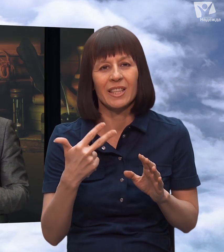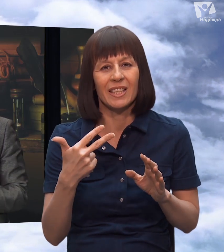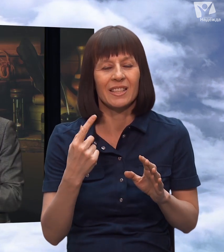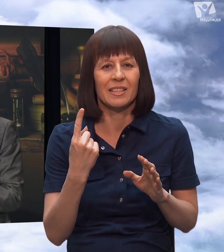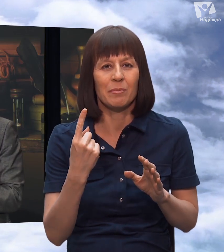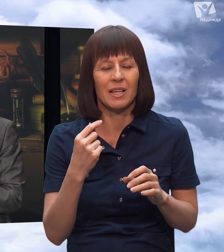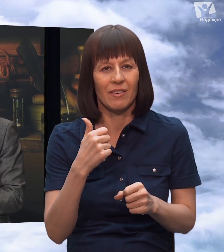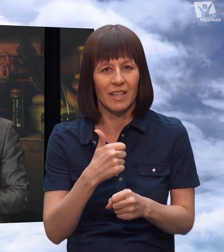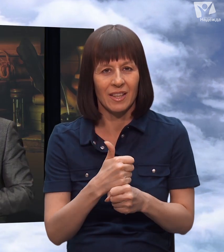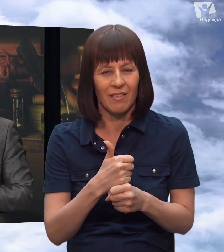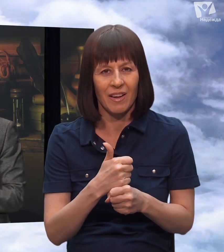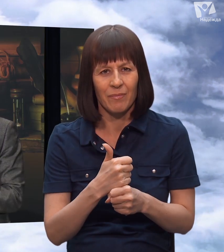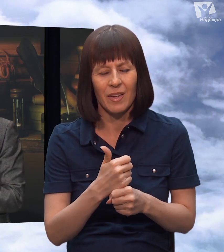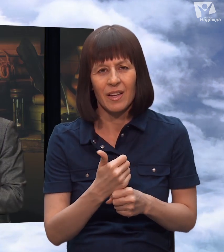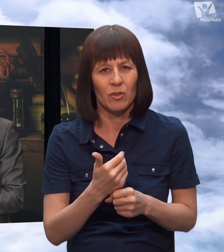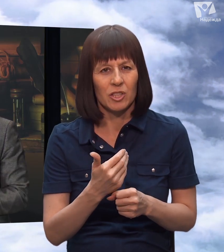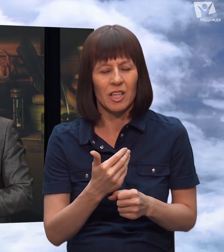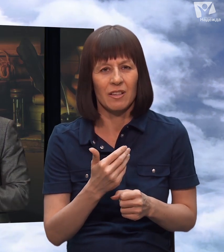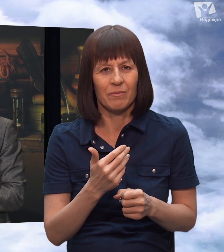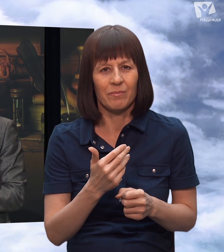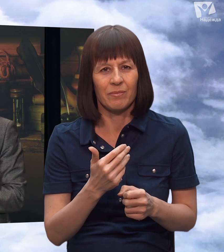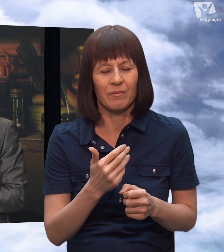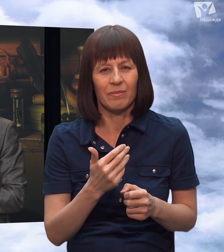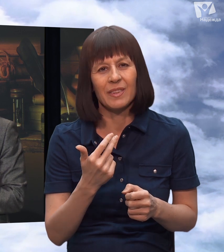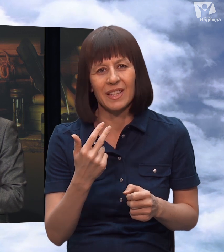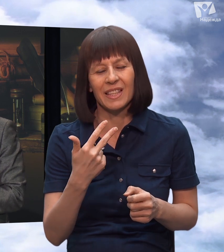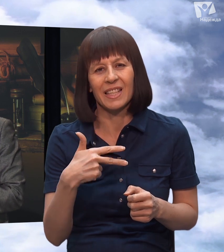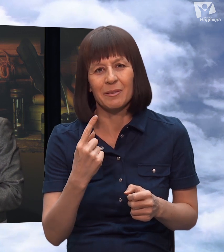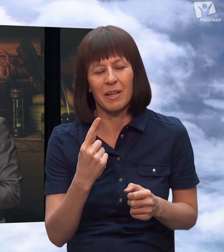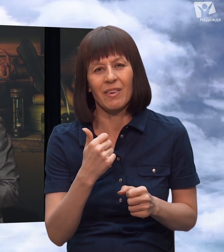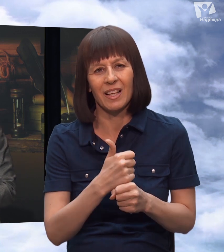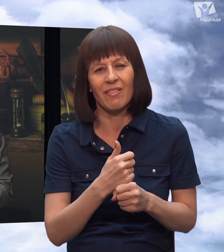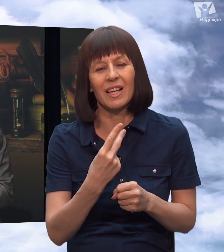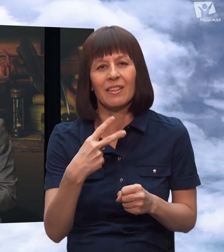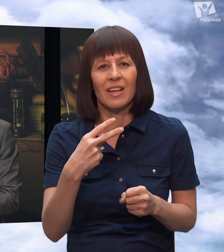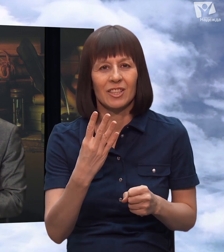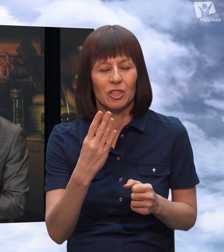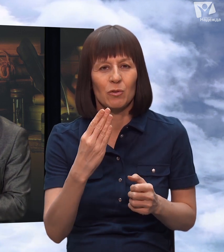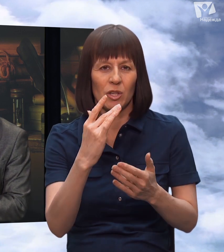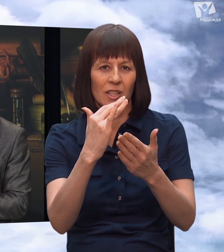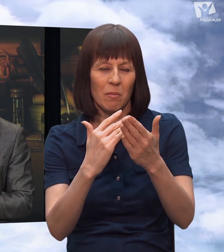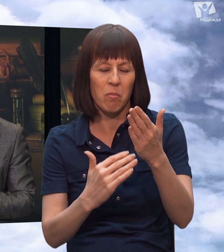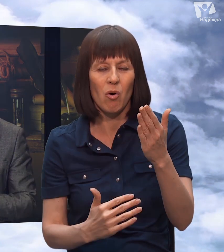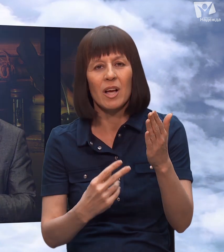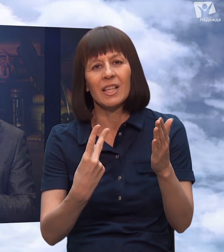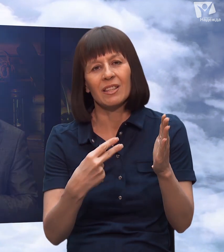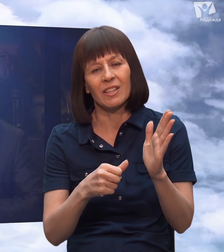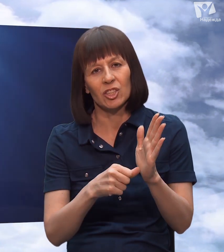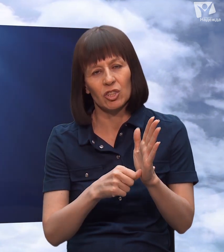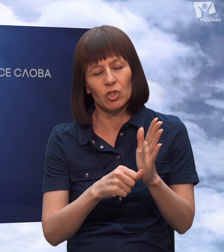главы это уже заключение которая делается 31 глава стихи с 24 по